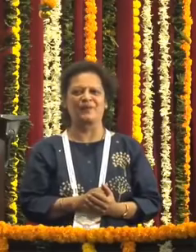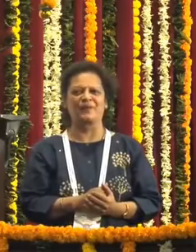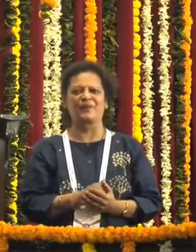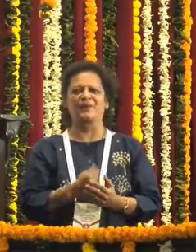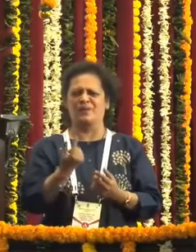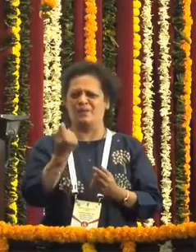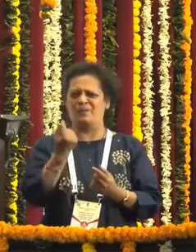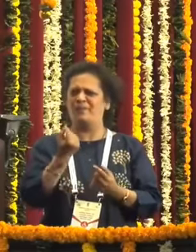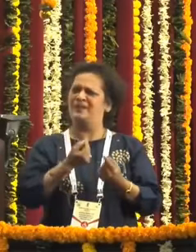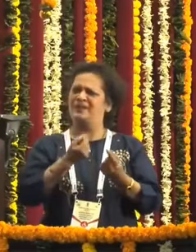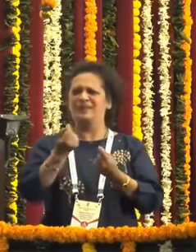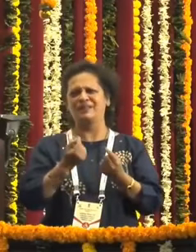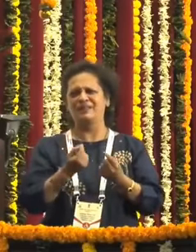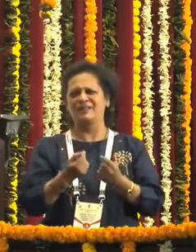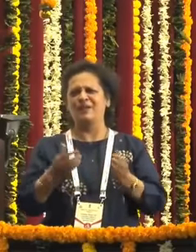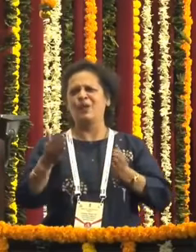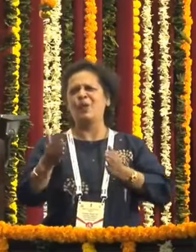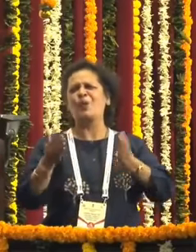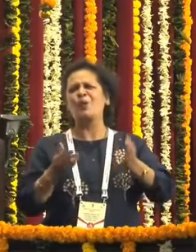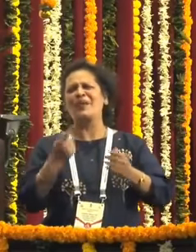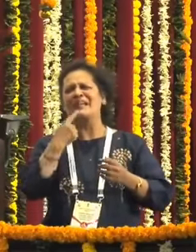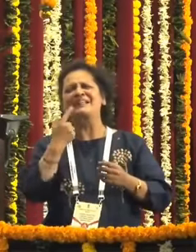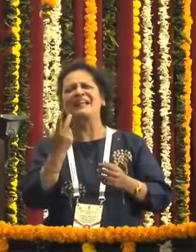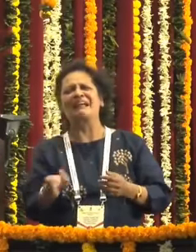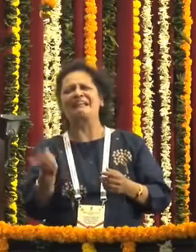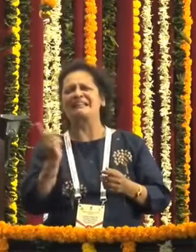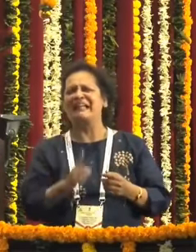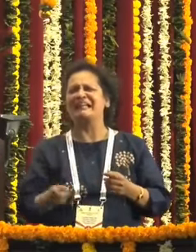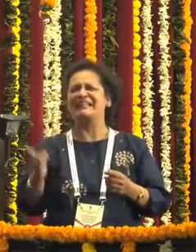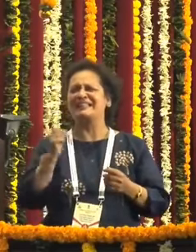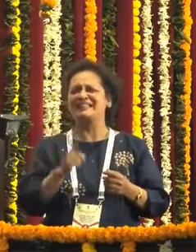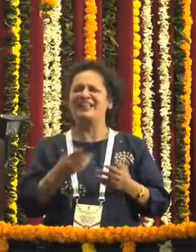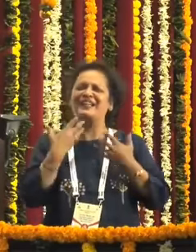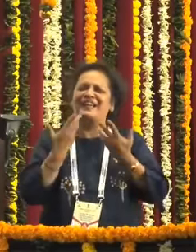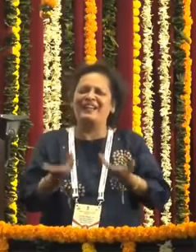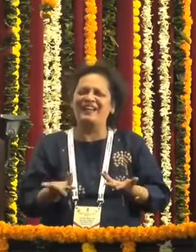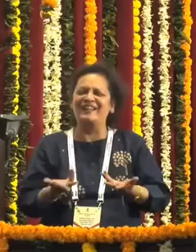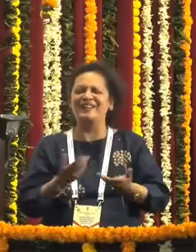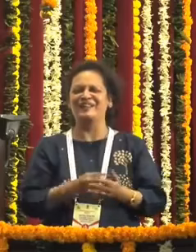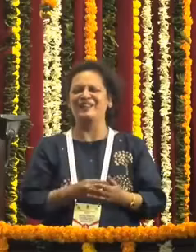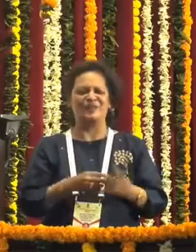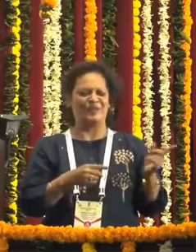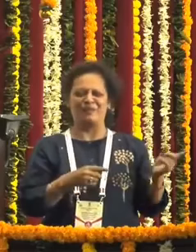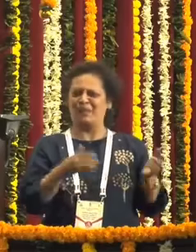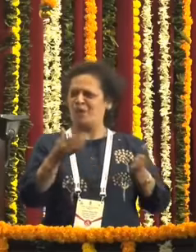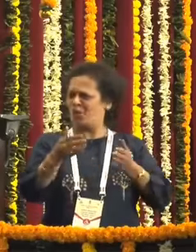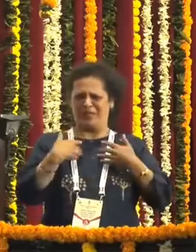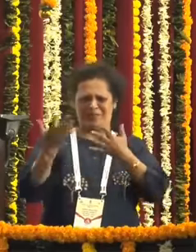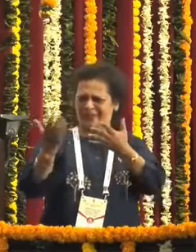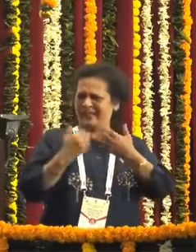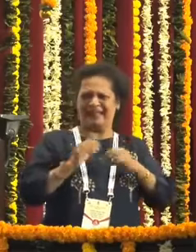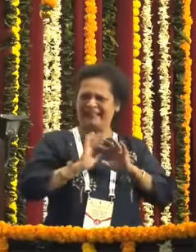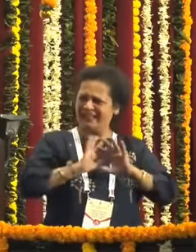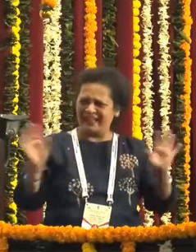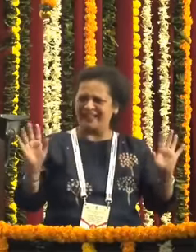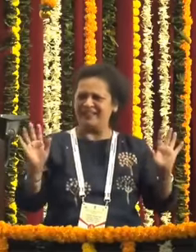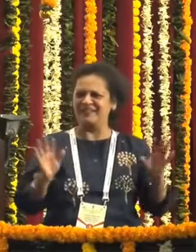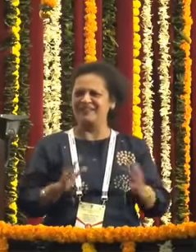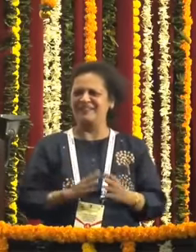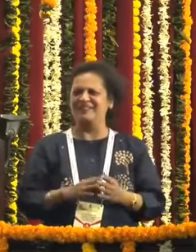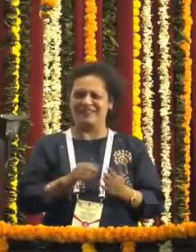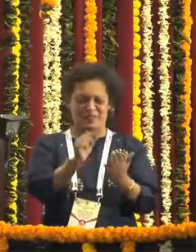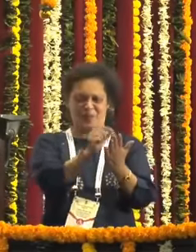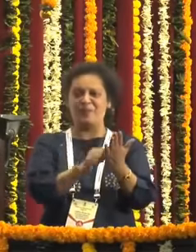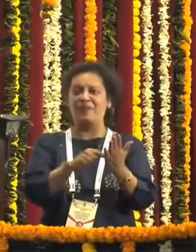रोख्यानेच व्यवहार केला त्यांना खोक्याशिवाय दुसरं काय दिसणार. आणि म्हणून आम्ही खोके घेत नाही, तर या